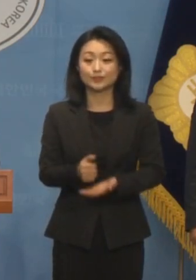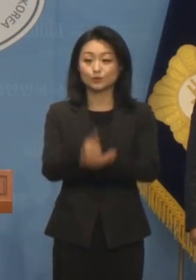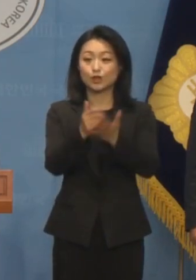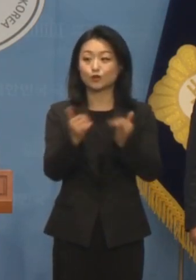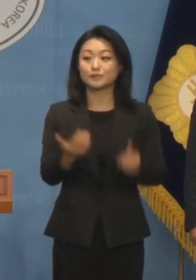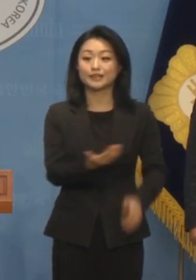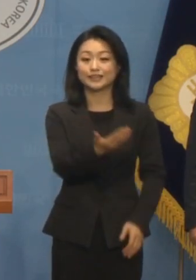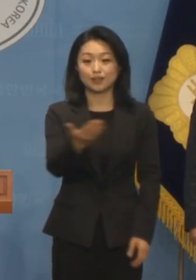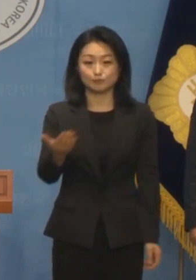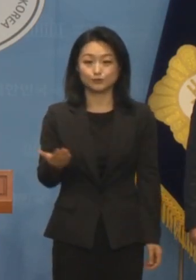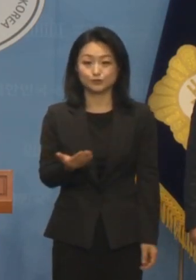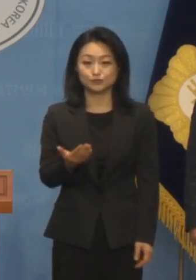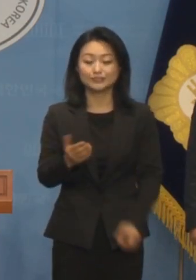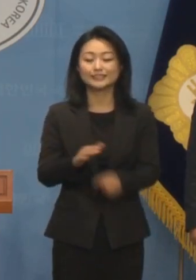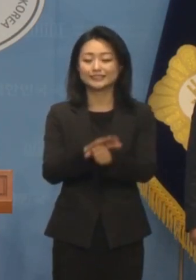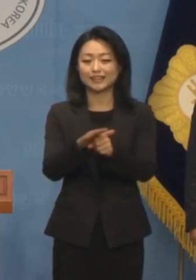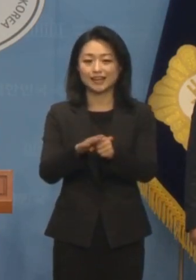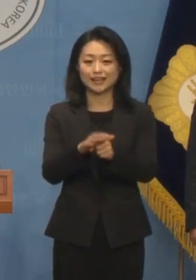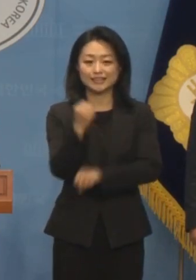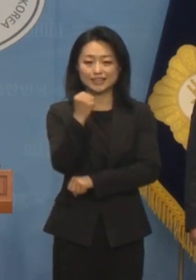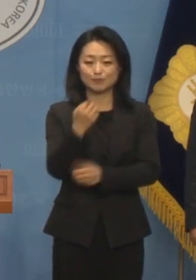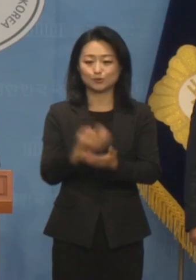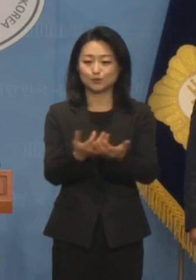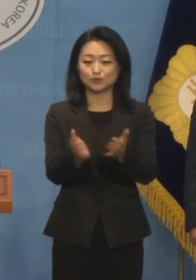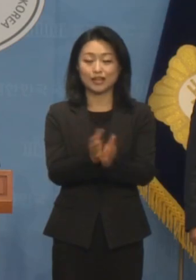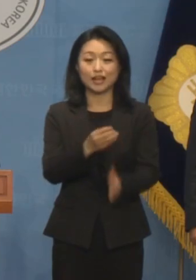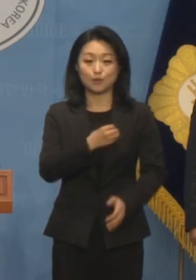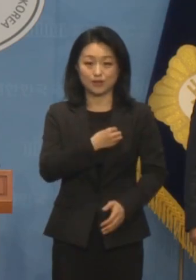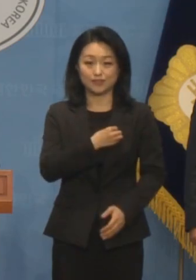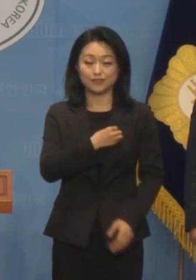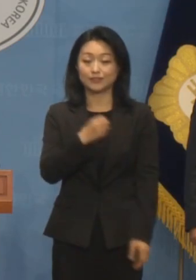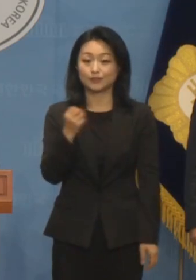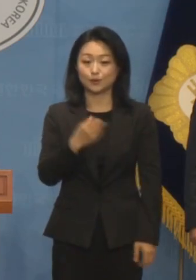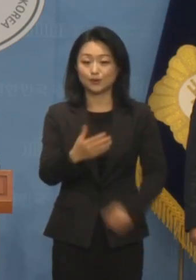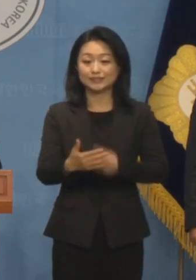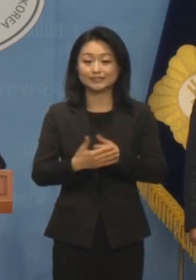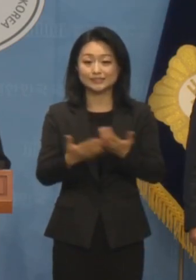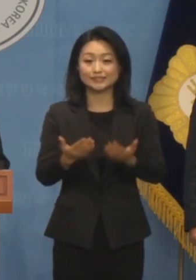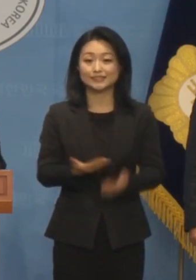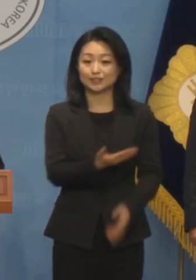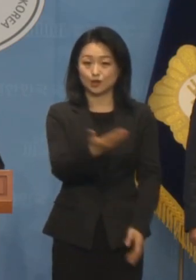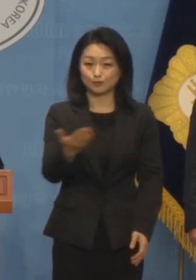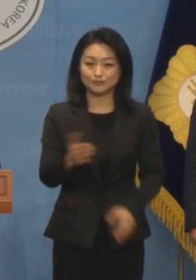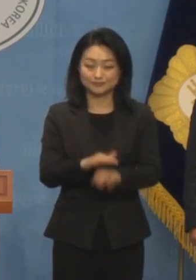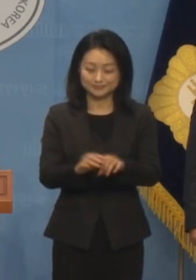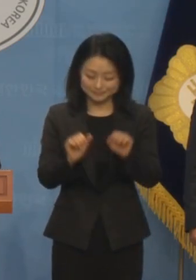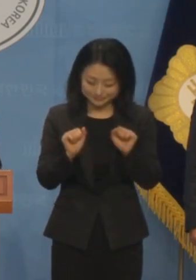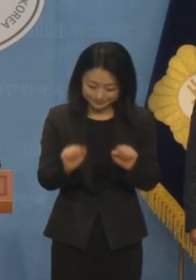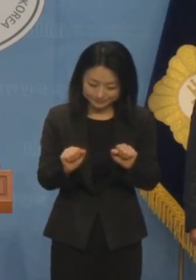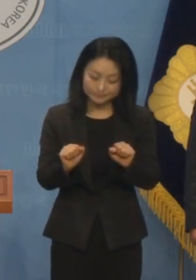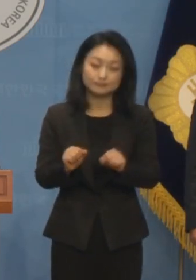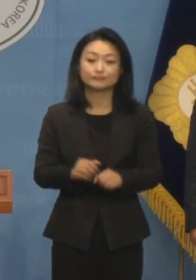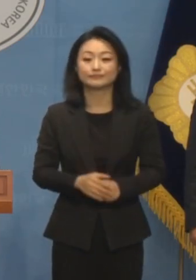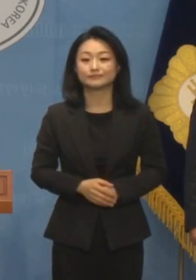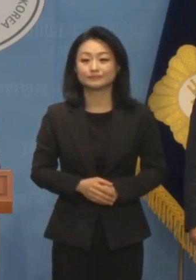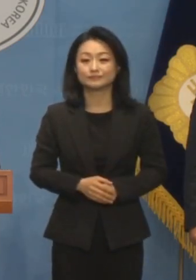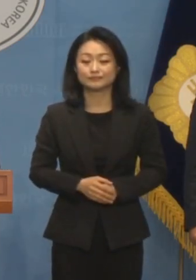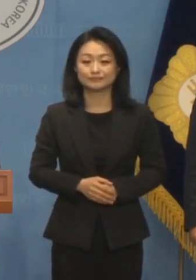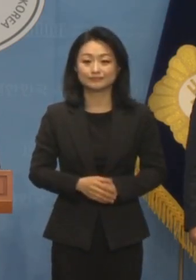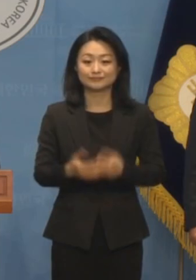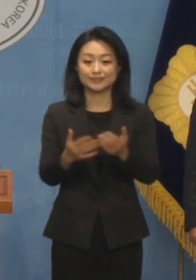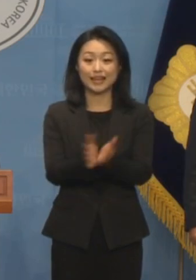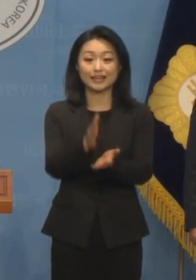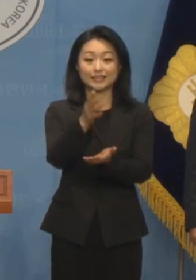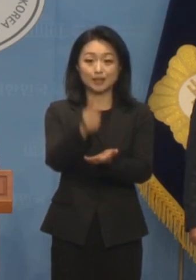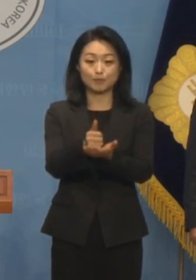존경하는 국민 여러분, 사랑하는 기본소득당 당원들과 지지자 여러분, 안녕하십니까? 기본소득당 신임